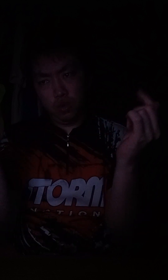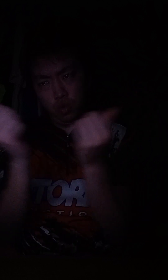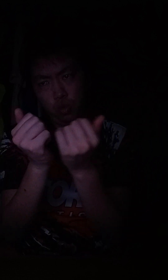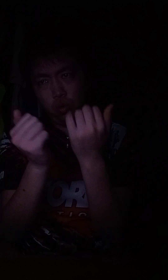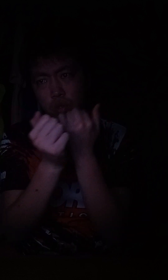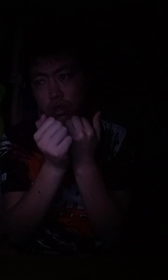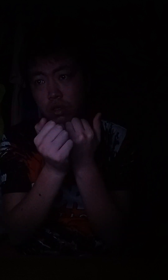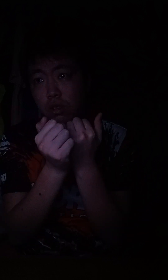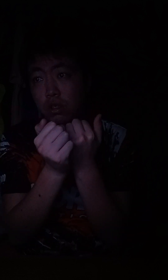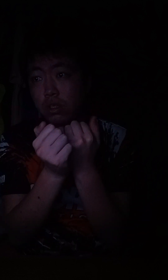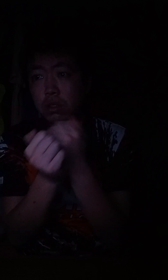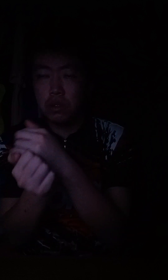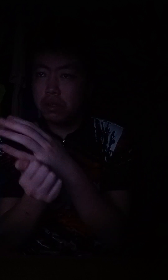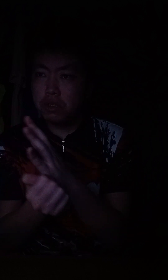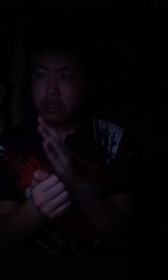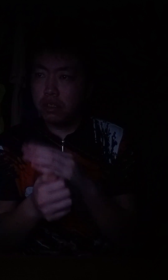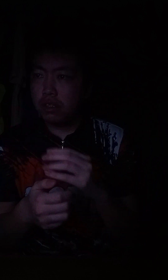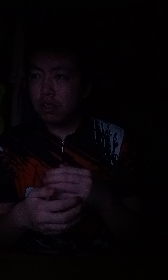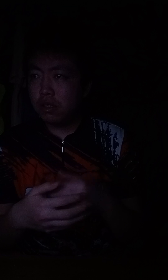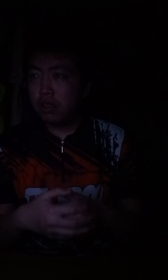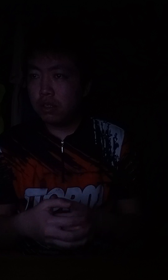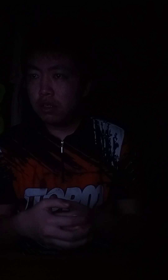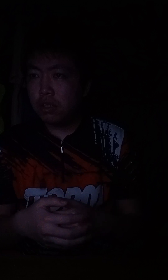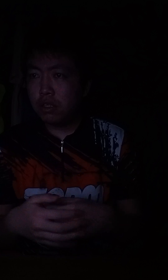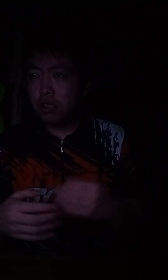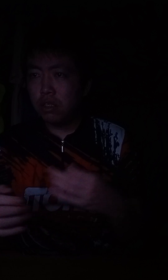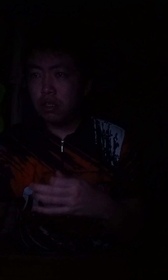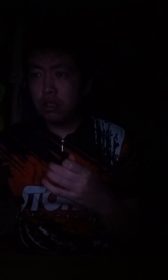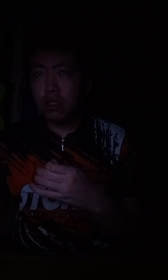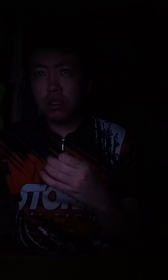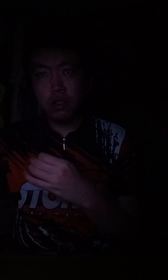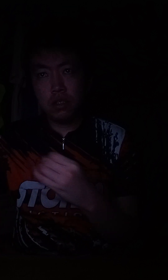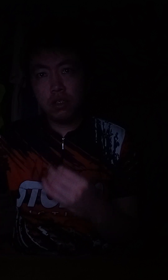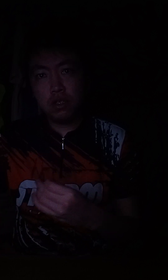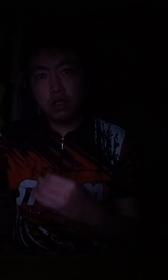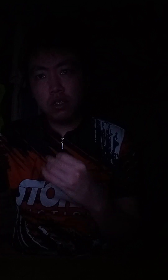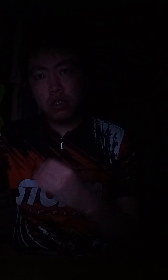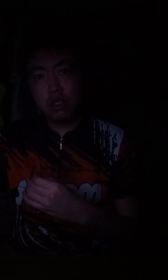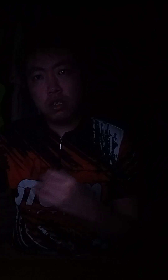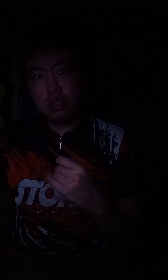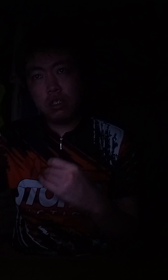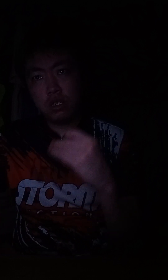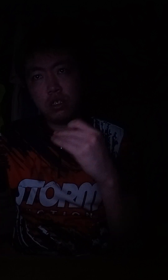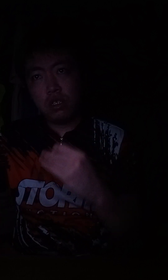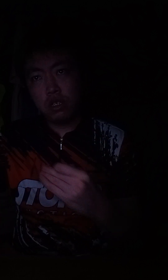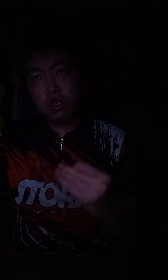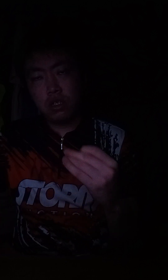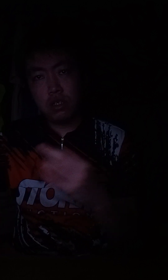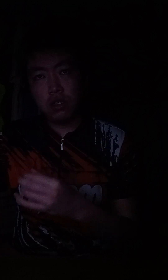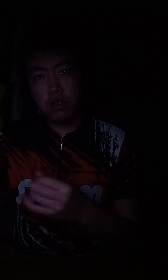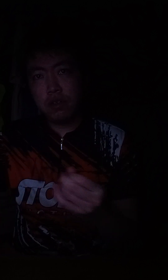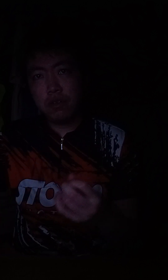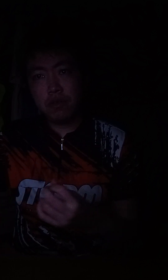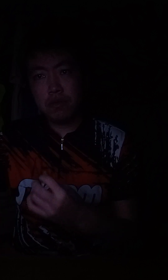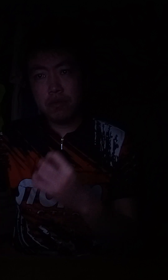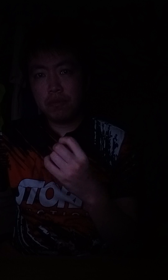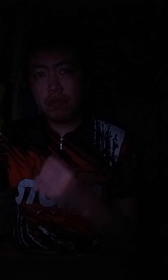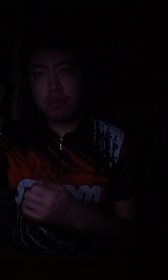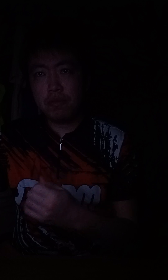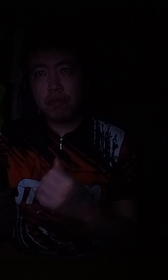위해 개정안을 마련합니다. 칸막이 아랫부분을 내리고 윗부분을 올려 이어진 칸막이의 틈새만큼 화장실